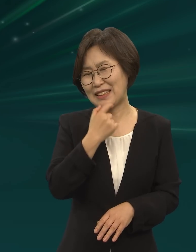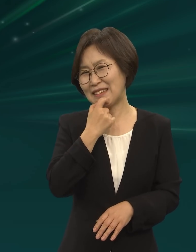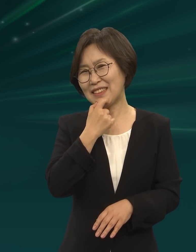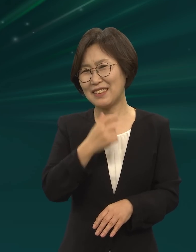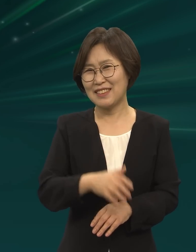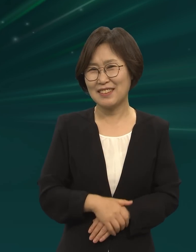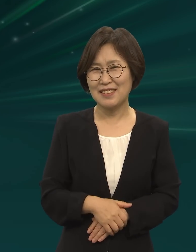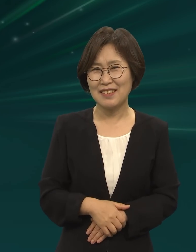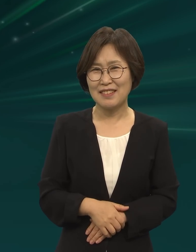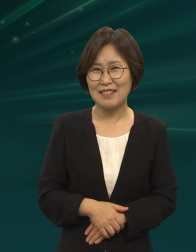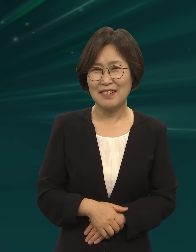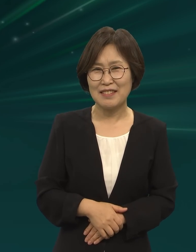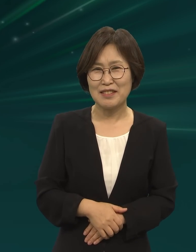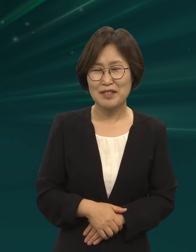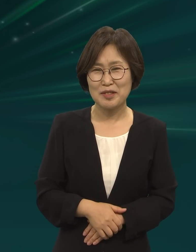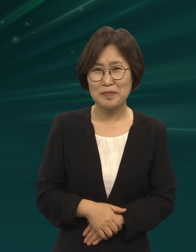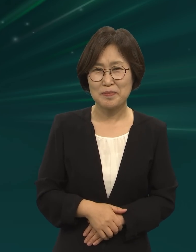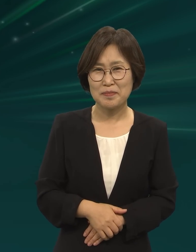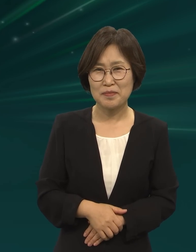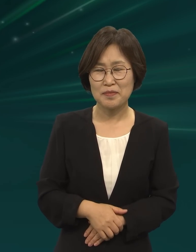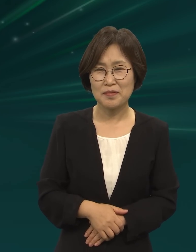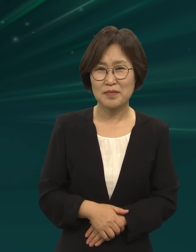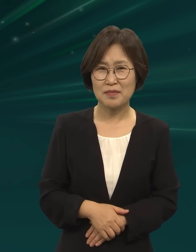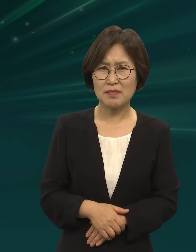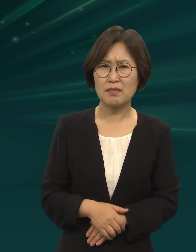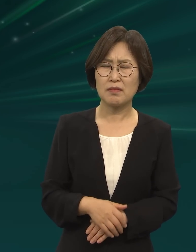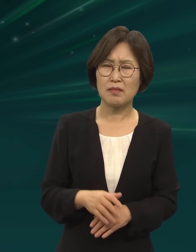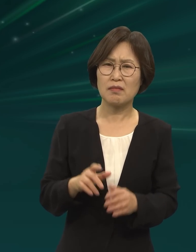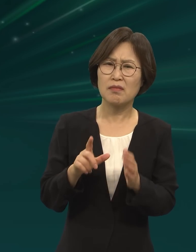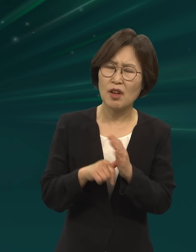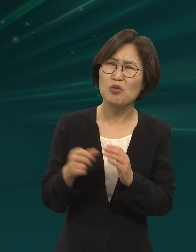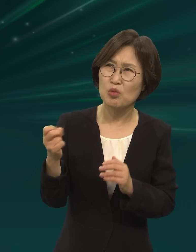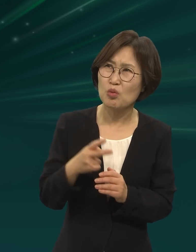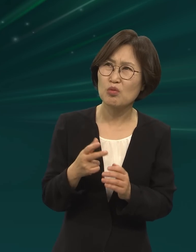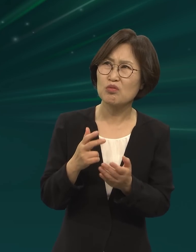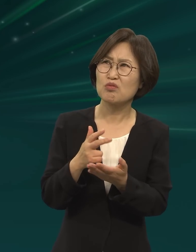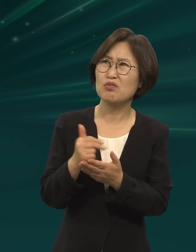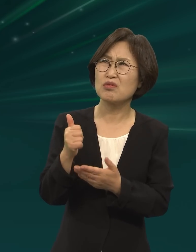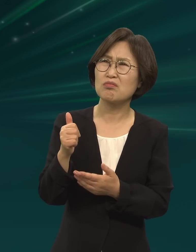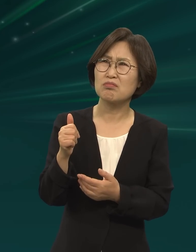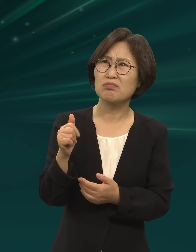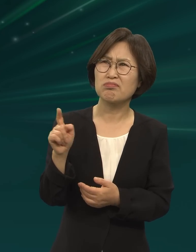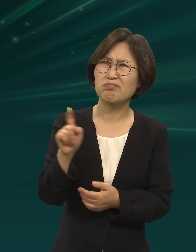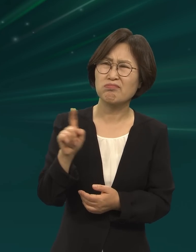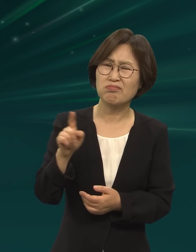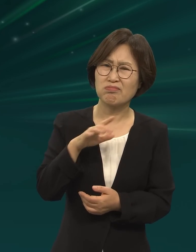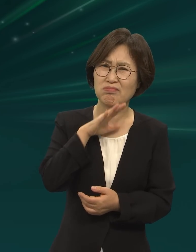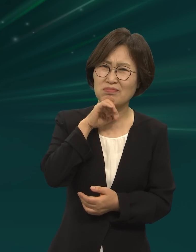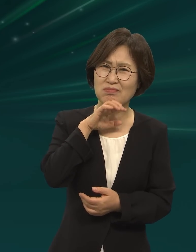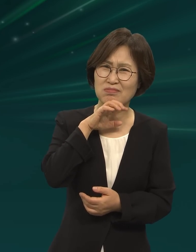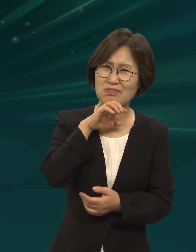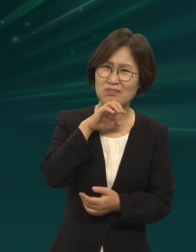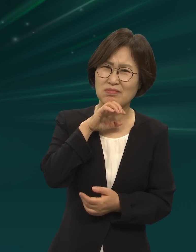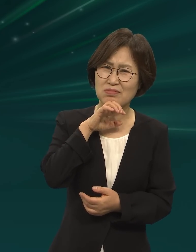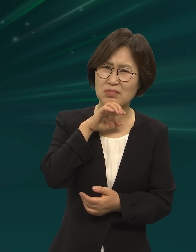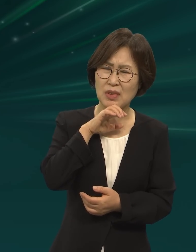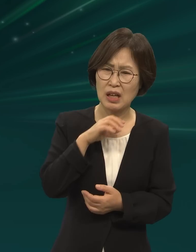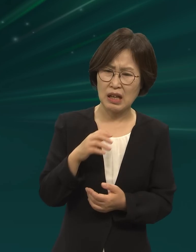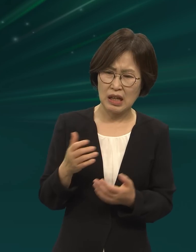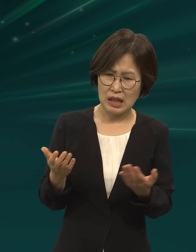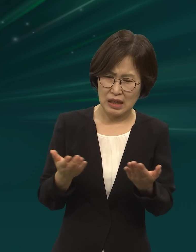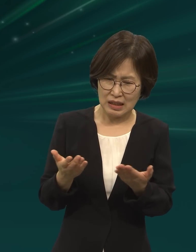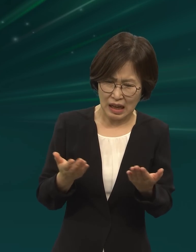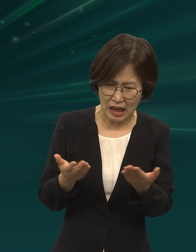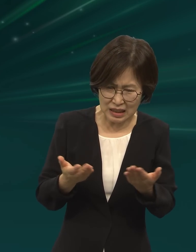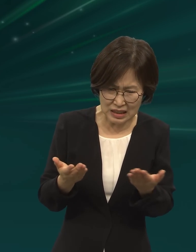근데 그때 제가 또 주님 앞에 원망했습니다. 주님, 저는 이런 일 때문에 저를